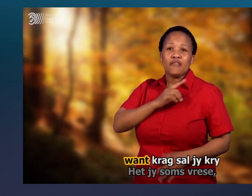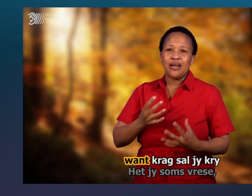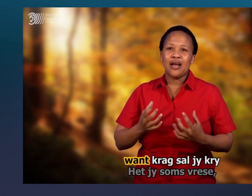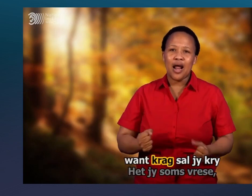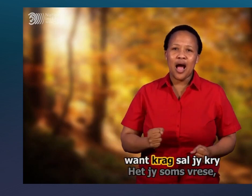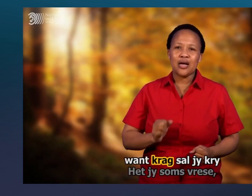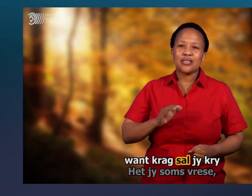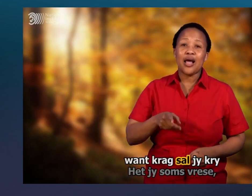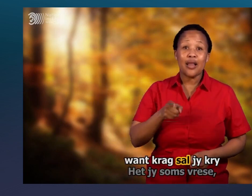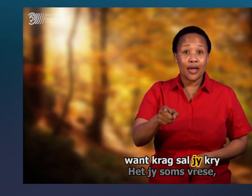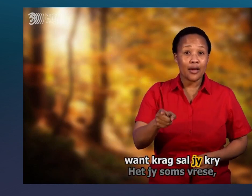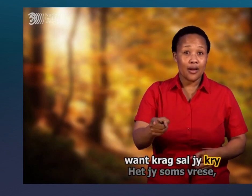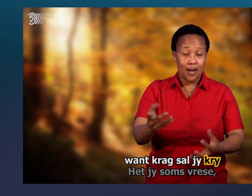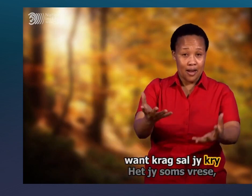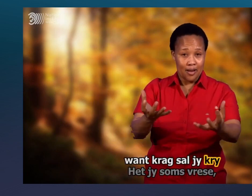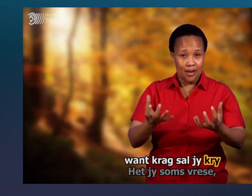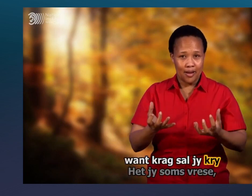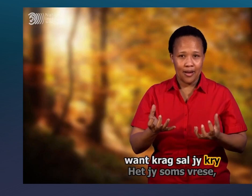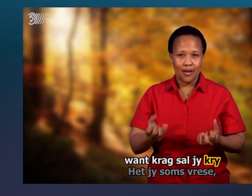want krag sal jy kry.